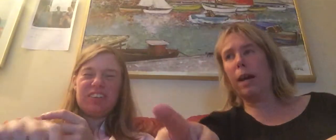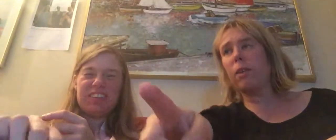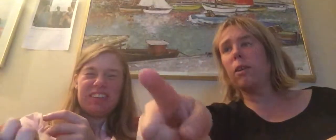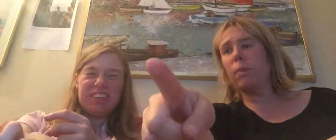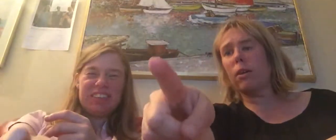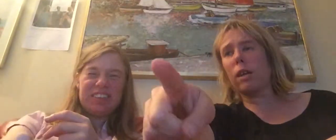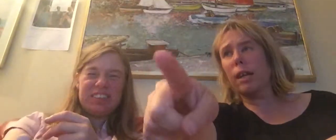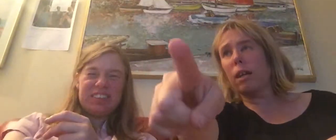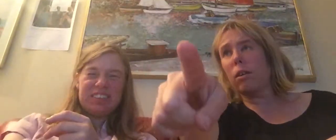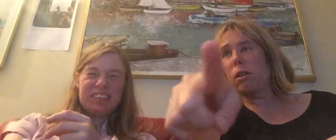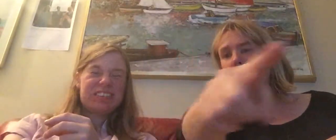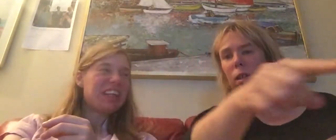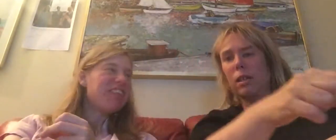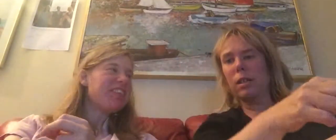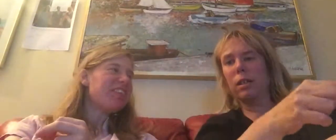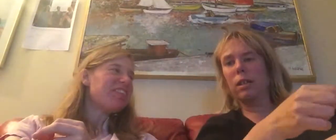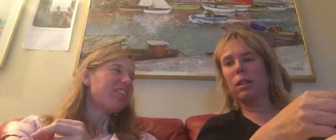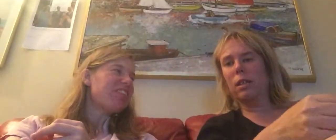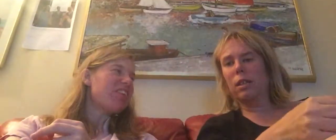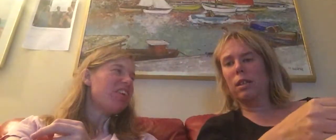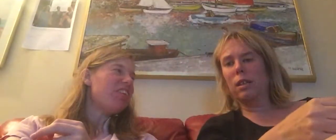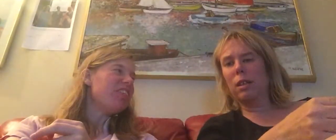hans nummer, jag kan dina namn. Ska vi ta vi